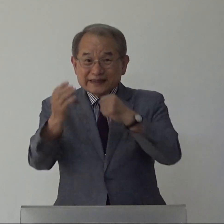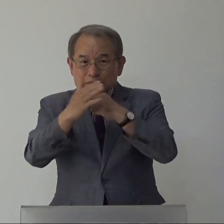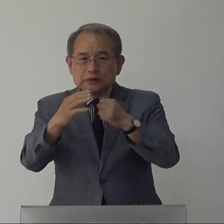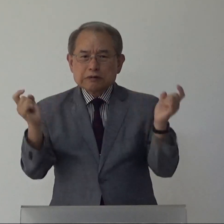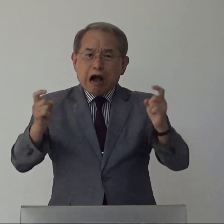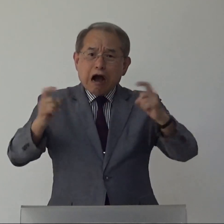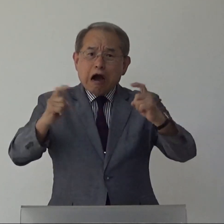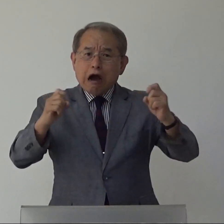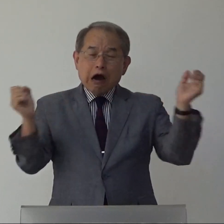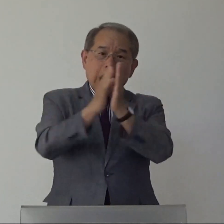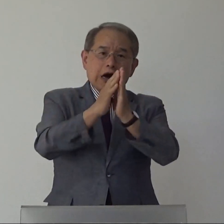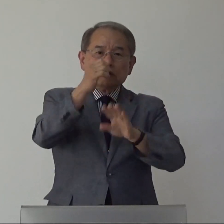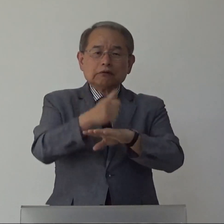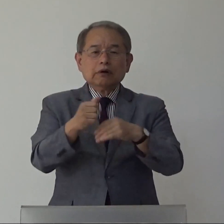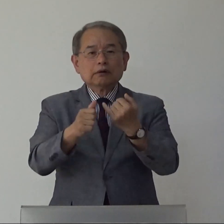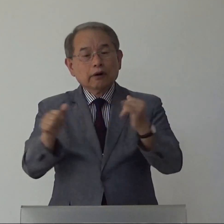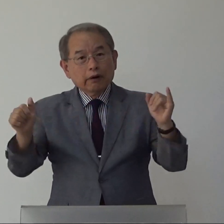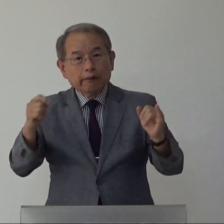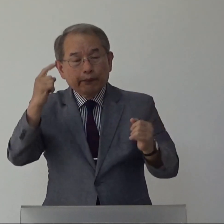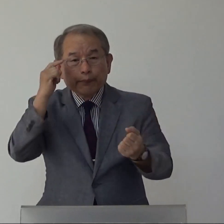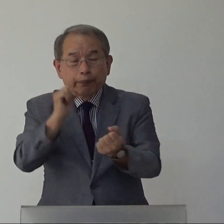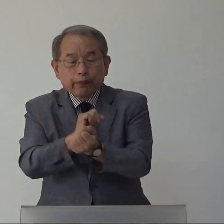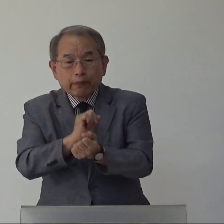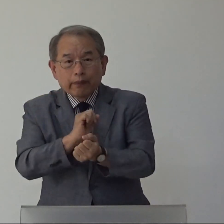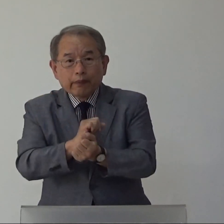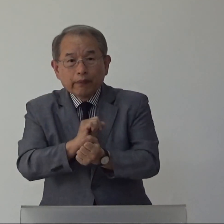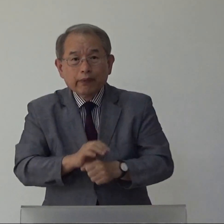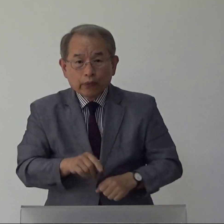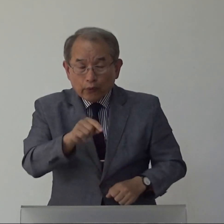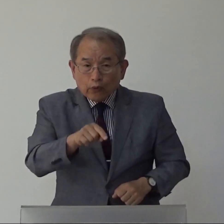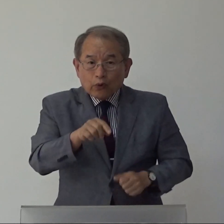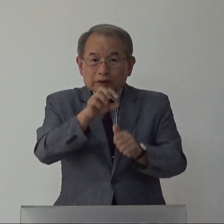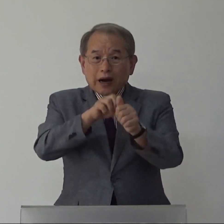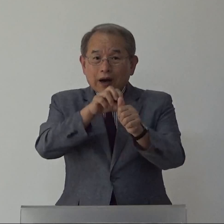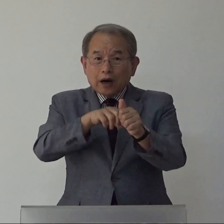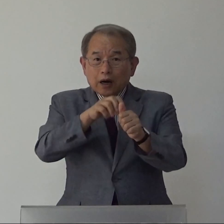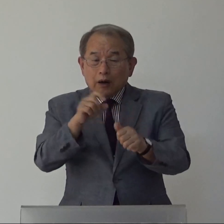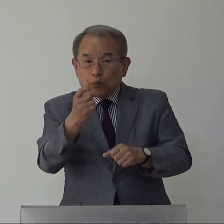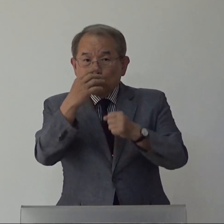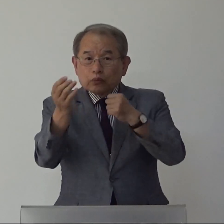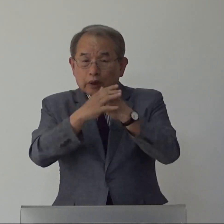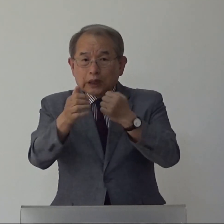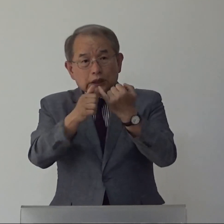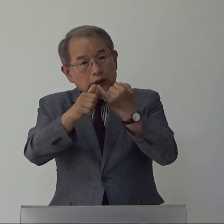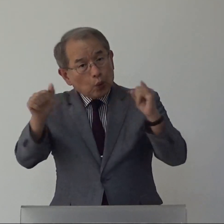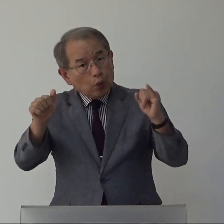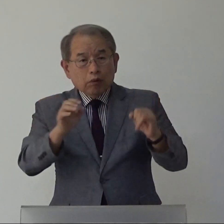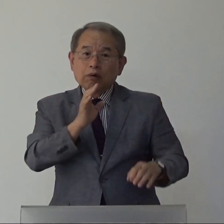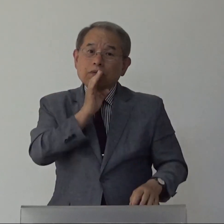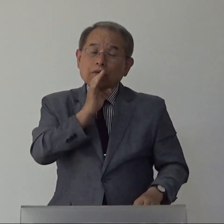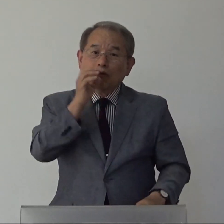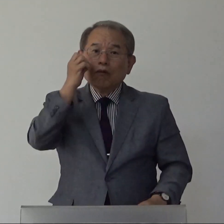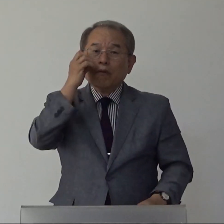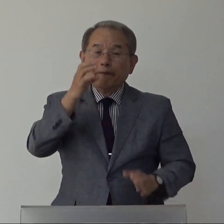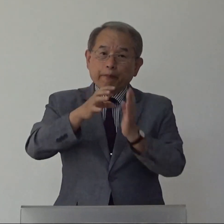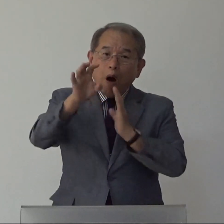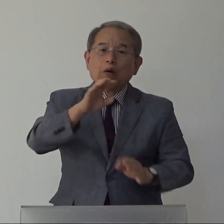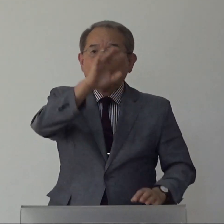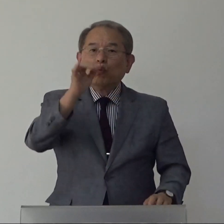근데 서로 너희 집이 이상하다. 너희 집 문화가 이상한 거다라고 싸움이 붙었습니다. 그래서 이혼을